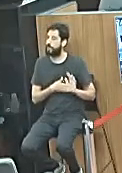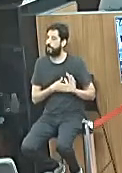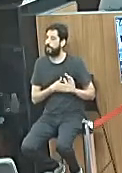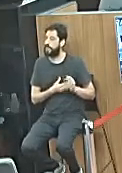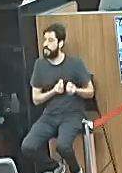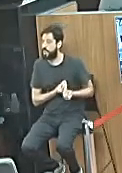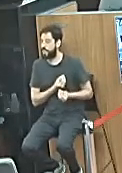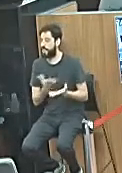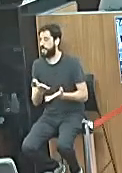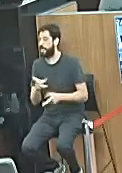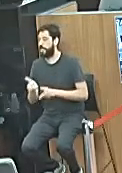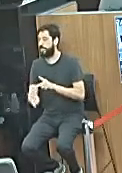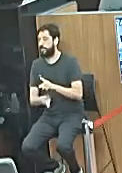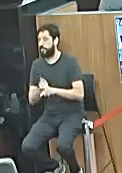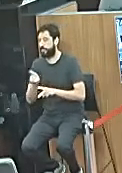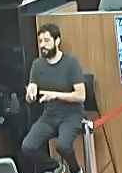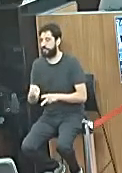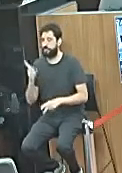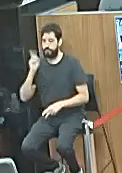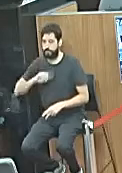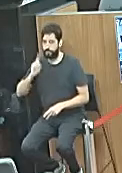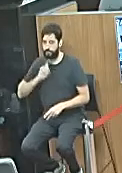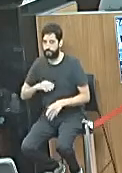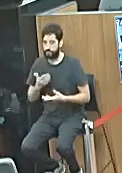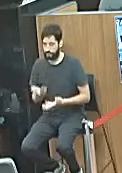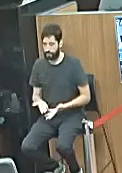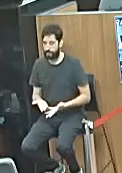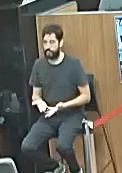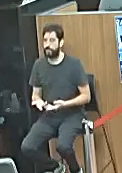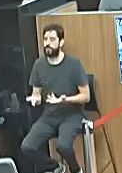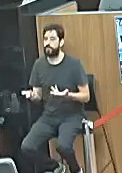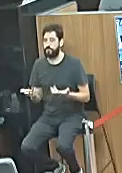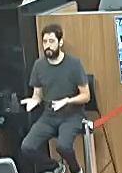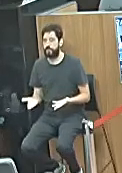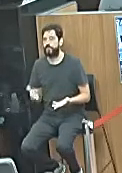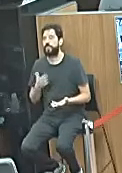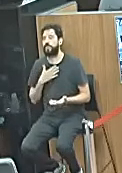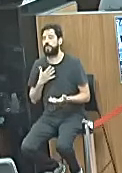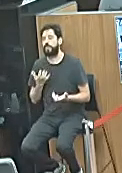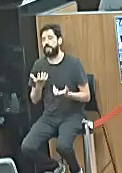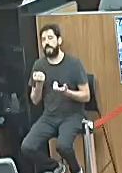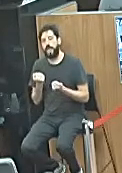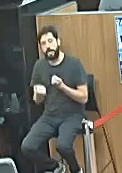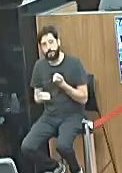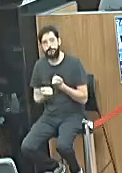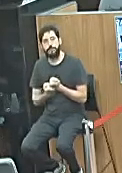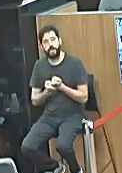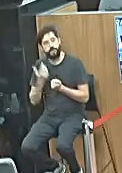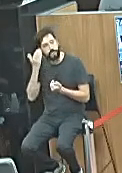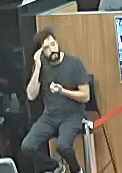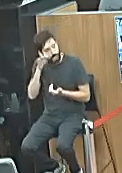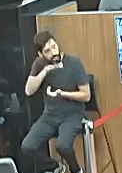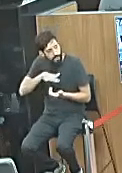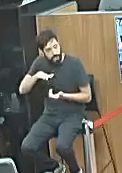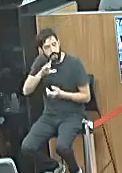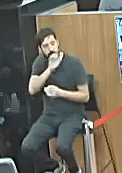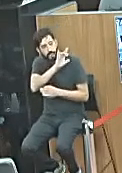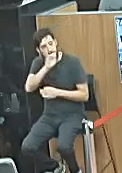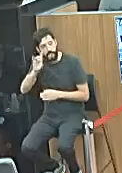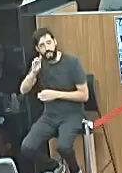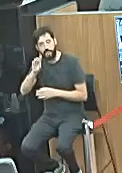às demandas e aos anseios dos mineiros assim contamos com o apoio e compreensão de cada um dos membros